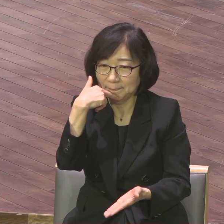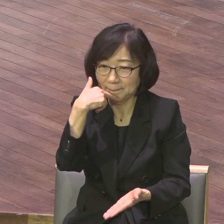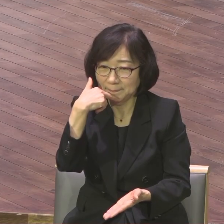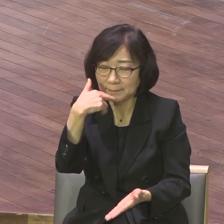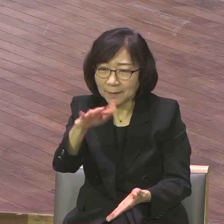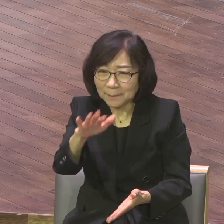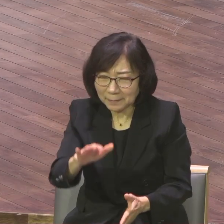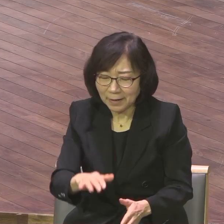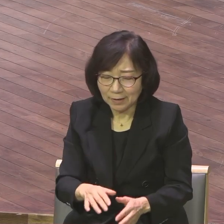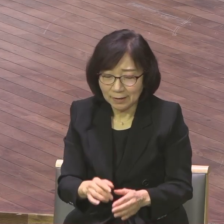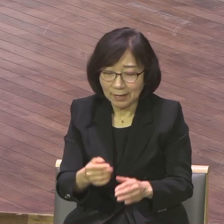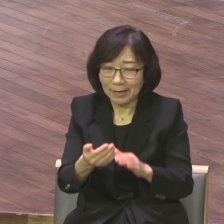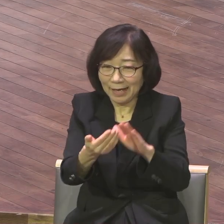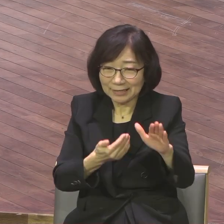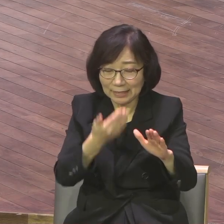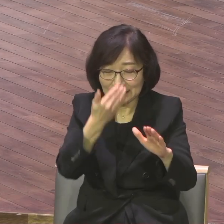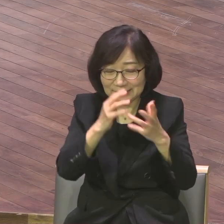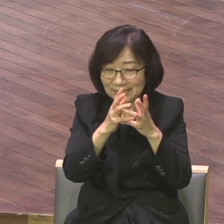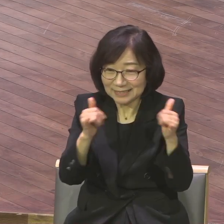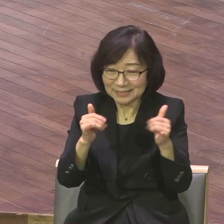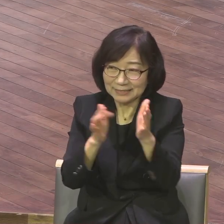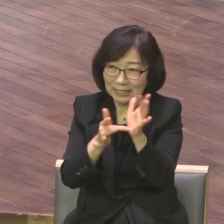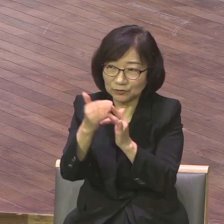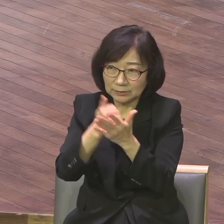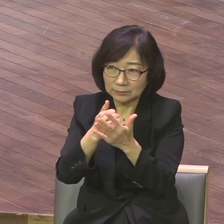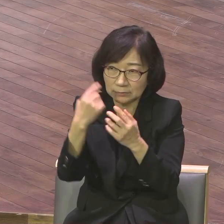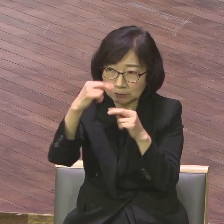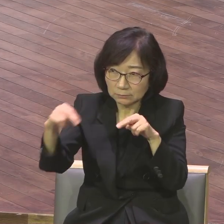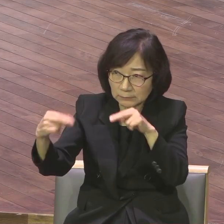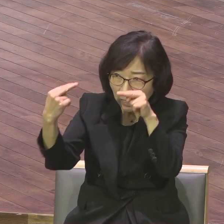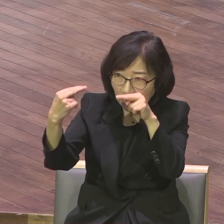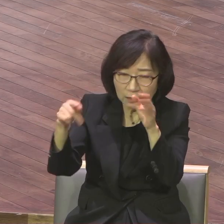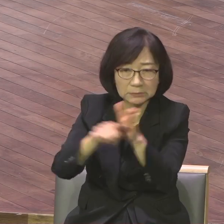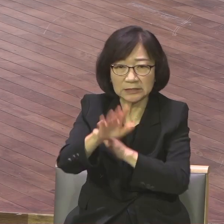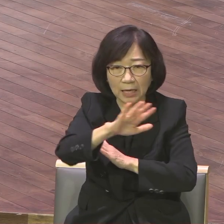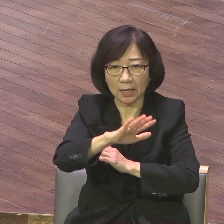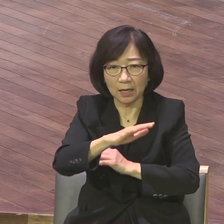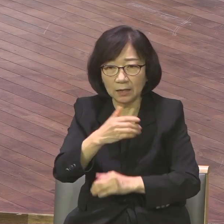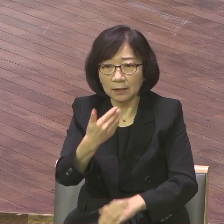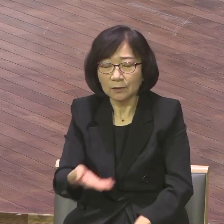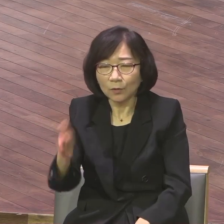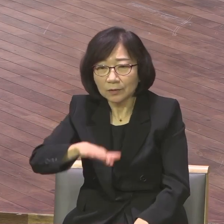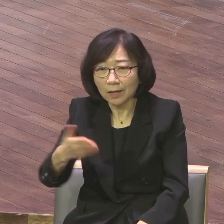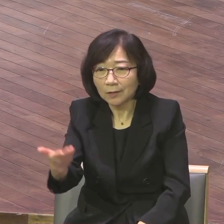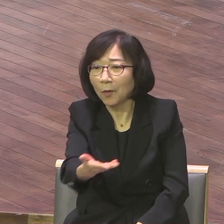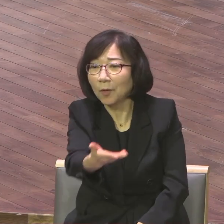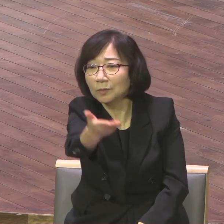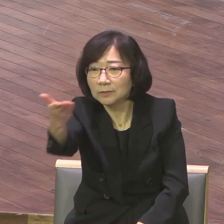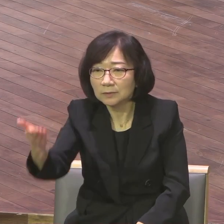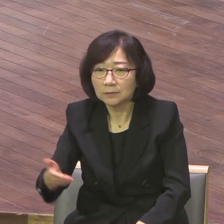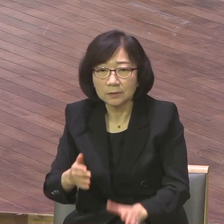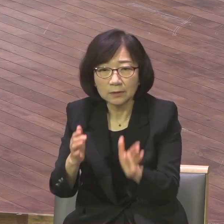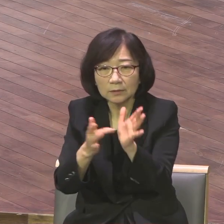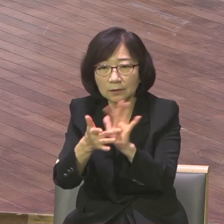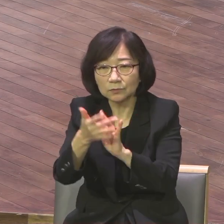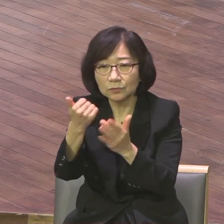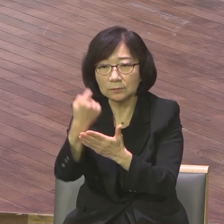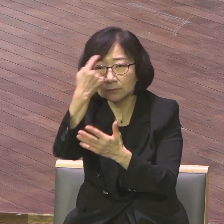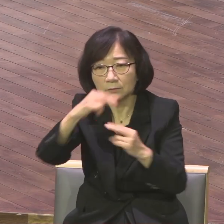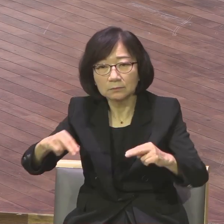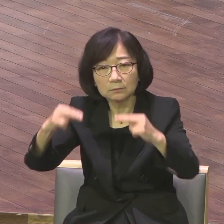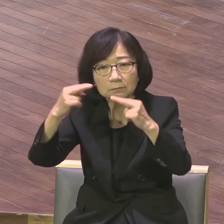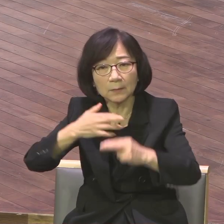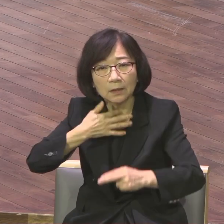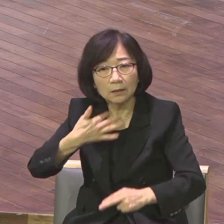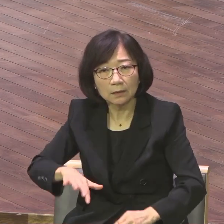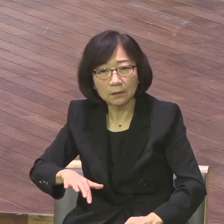직접 보고도 믿지 않는 이런 사람들이 있는 반면에 우리처럼 예수님을 보지 않고도 믿는 사람이